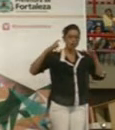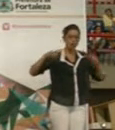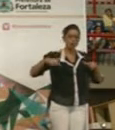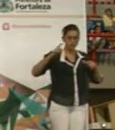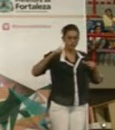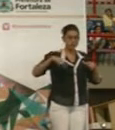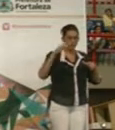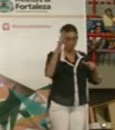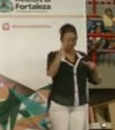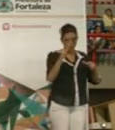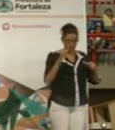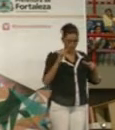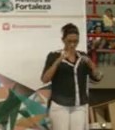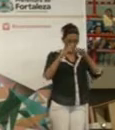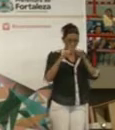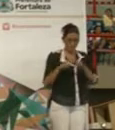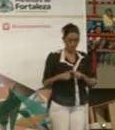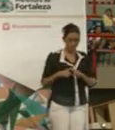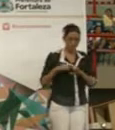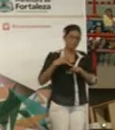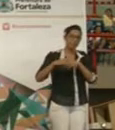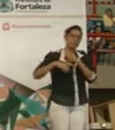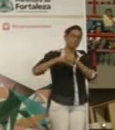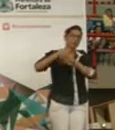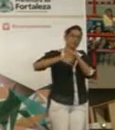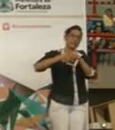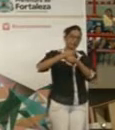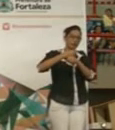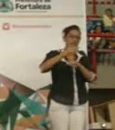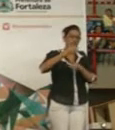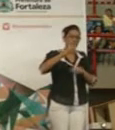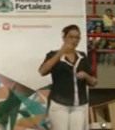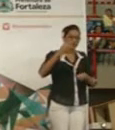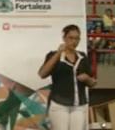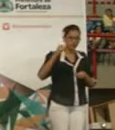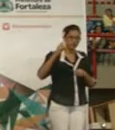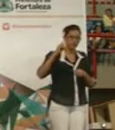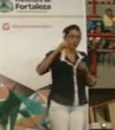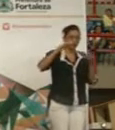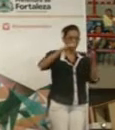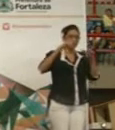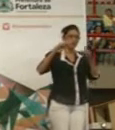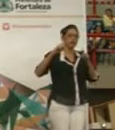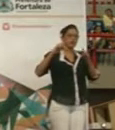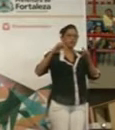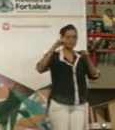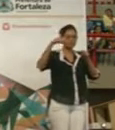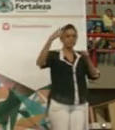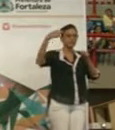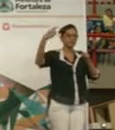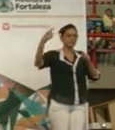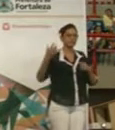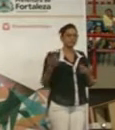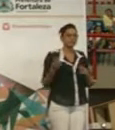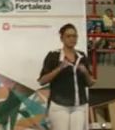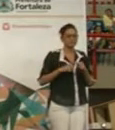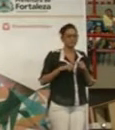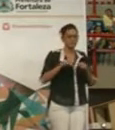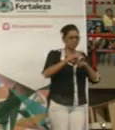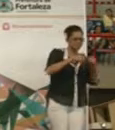da Europa, na Europa Ocidental. 2022 no Catar. Essas Copas nesses países não é à